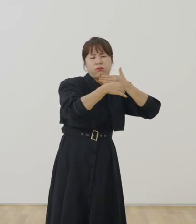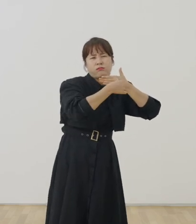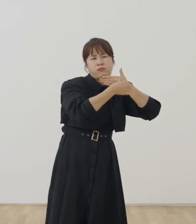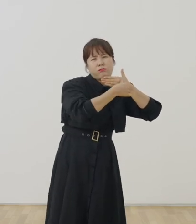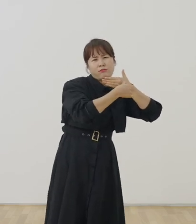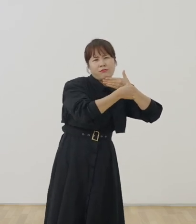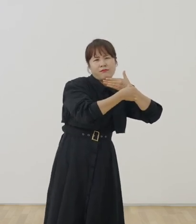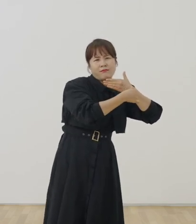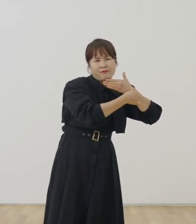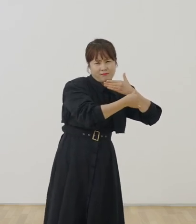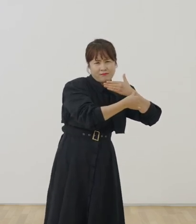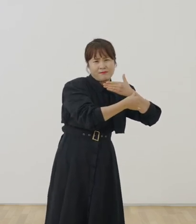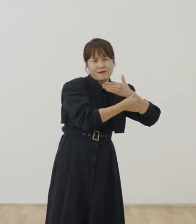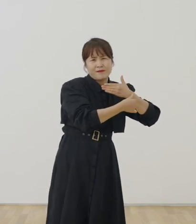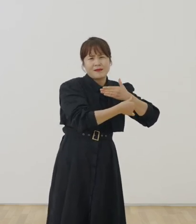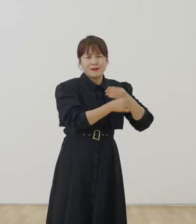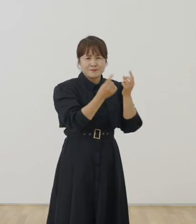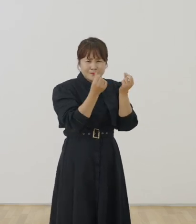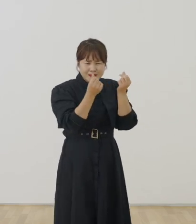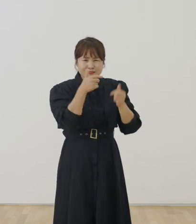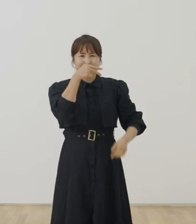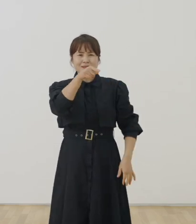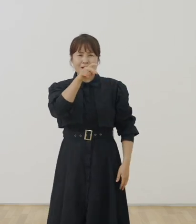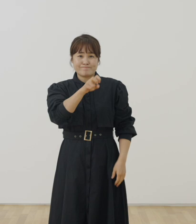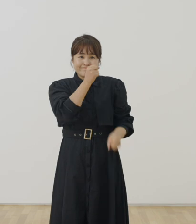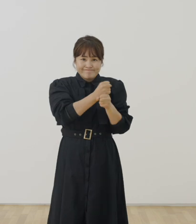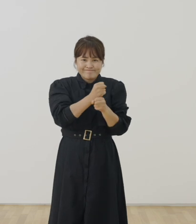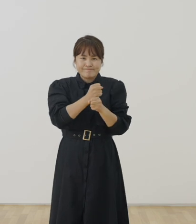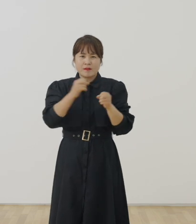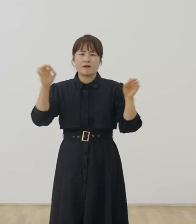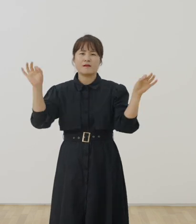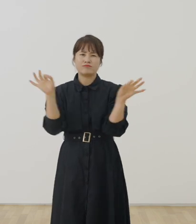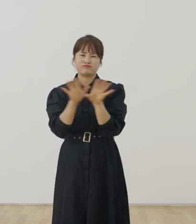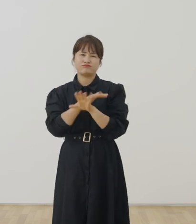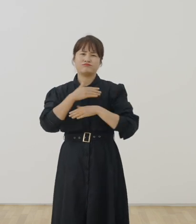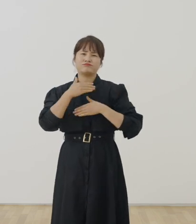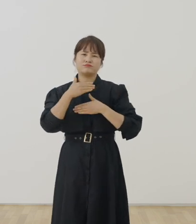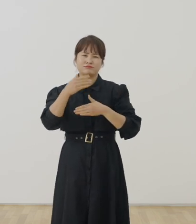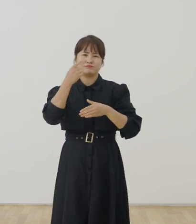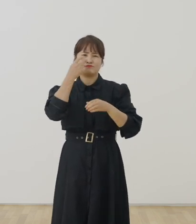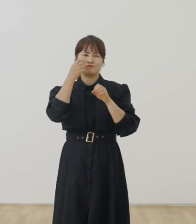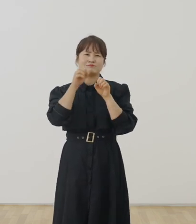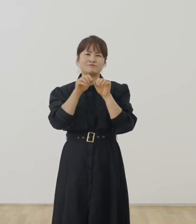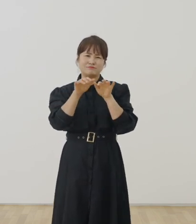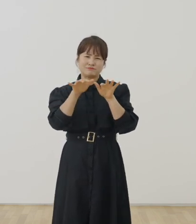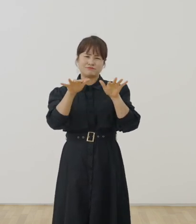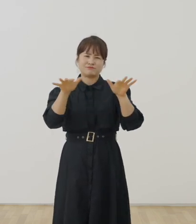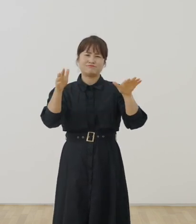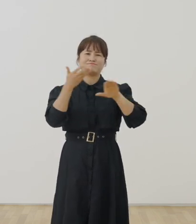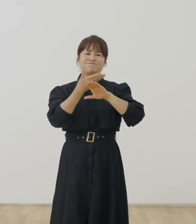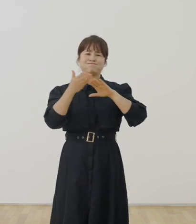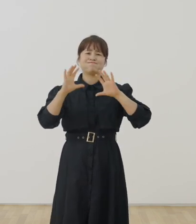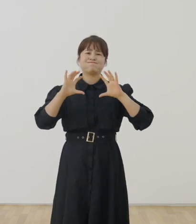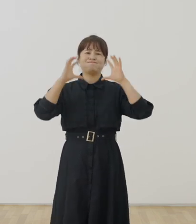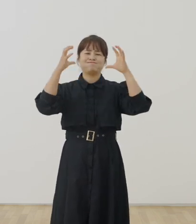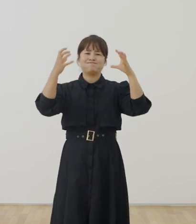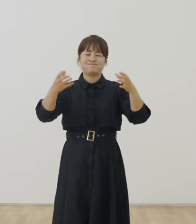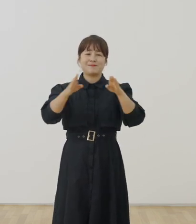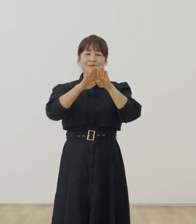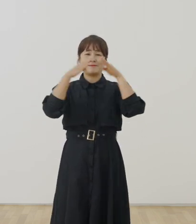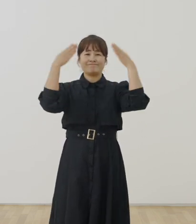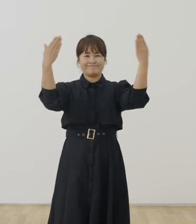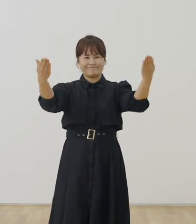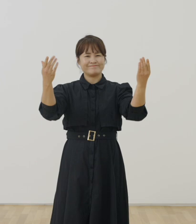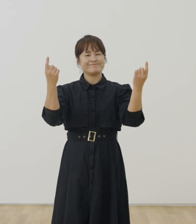점차 옅어지는 것인데 마치 점이 생성되고 소멸하는 과정이 한눈에 펼쳐져 다른 차원의